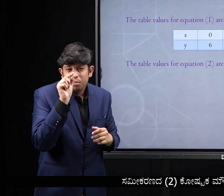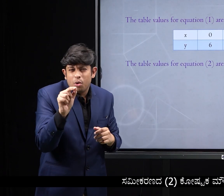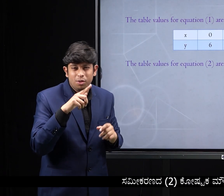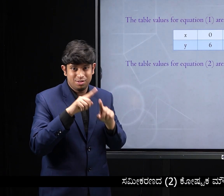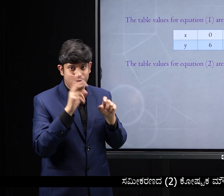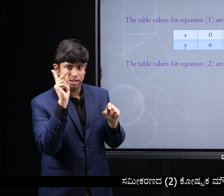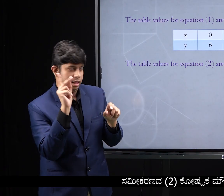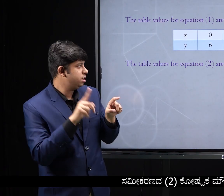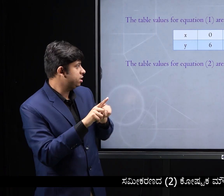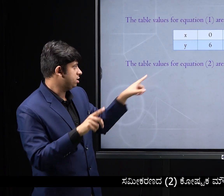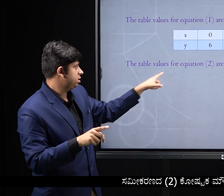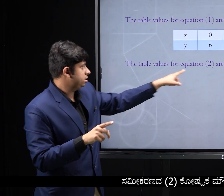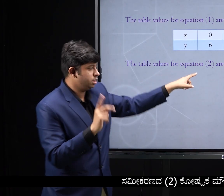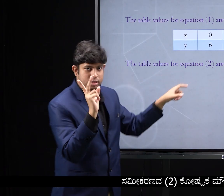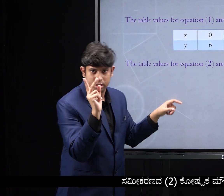ಸಮೀಕರಣದ 2 ಕೋಷ್ಟಕದ ಮೌಲ್ಯಗಳು.